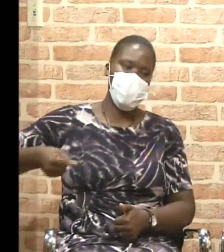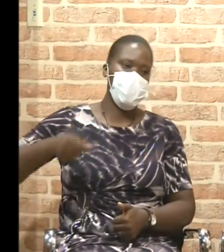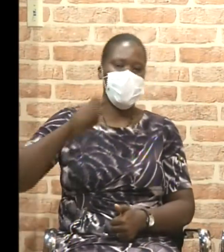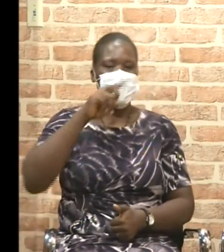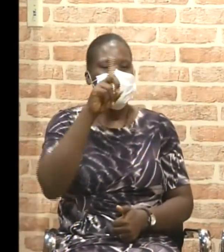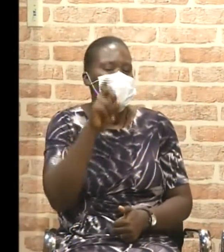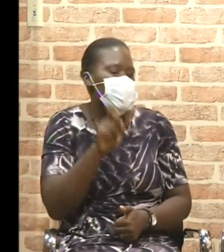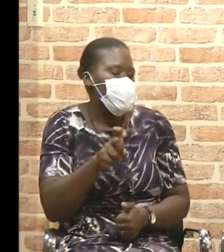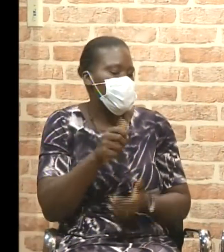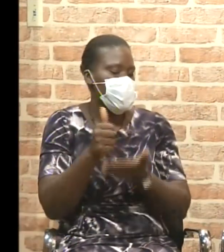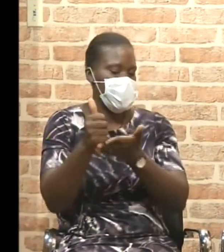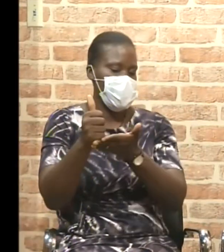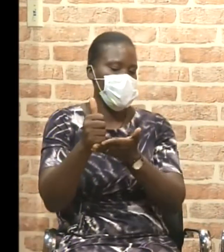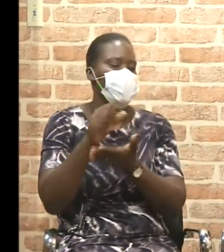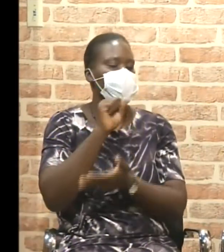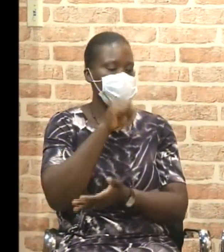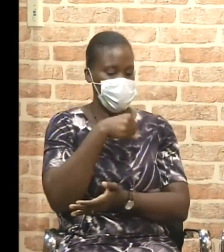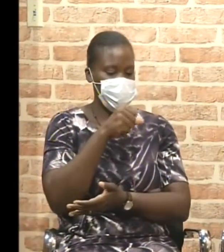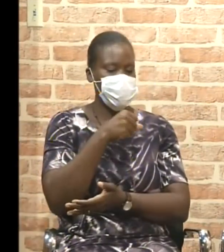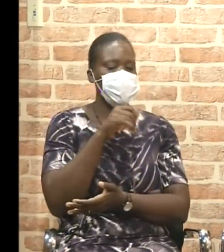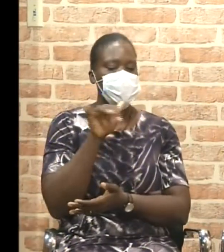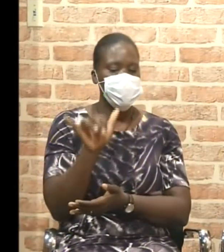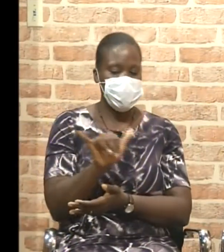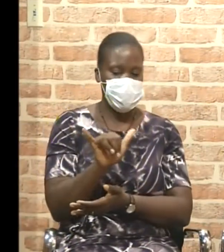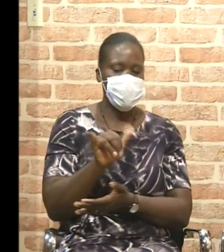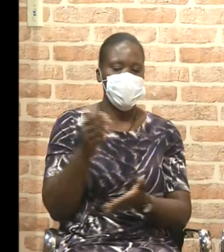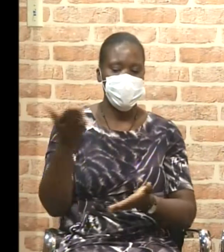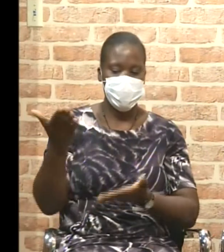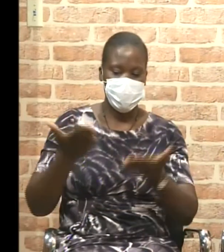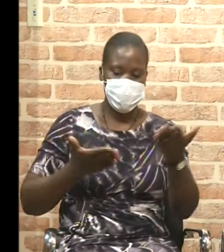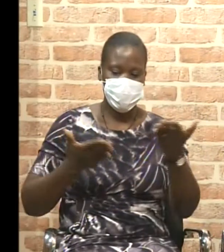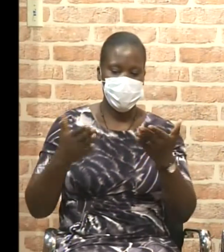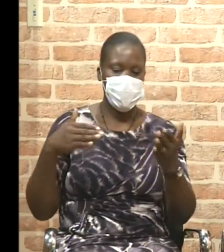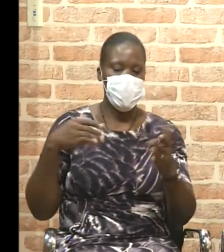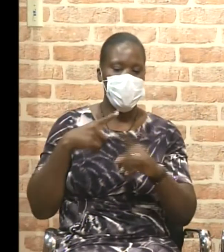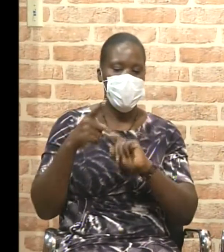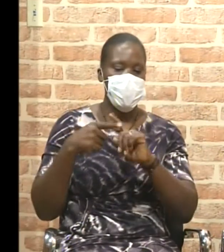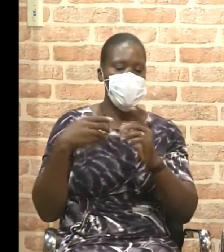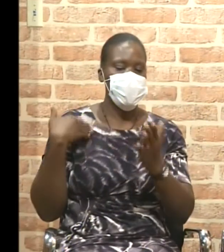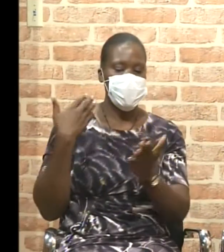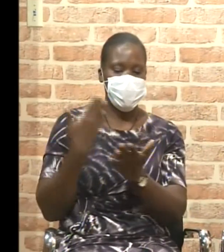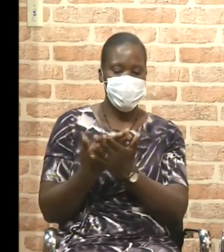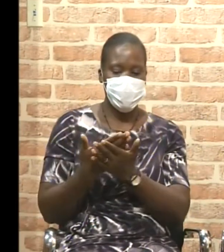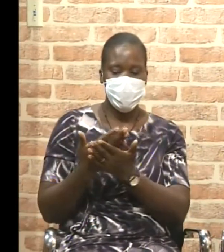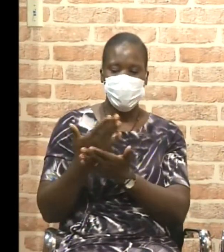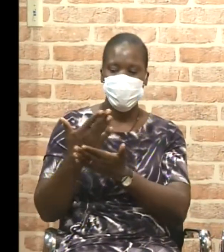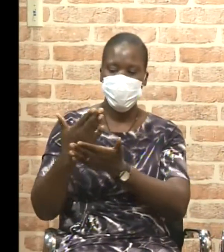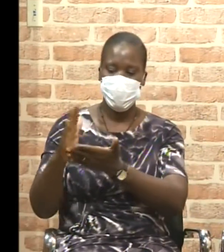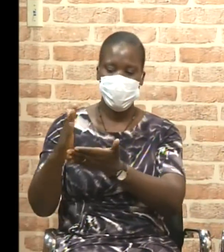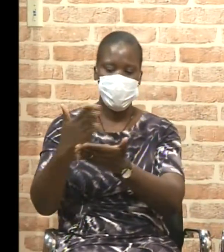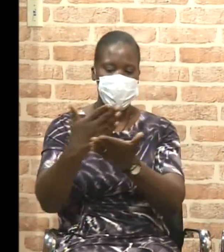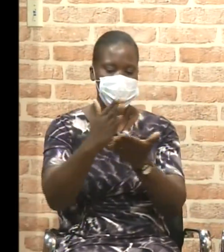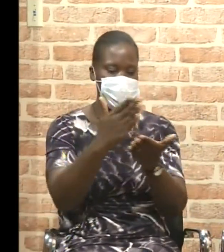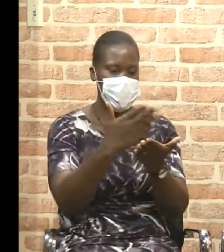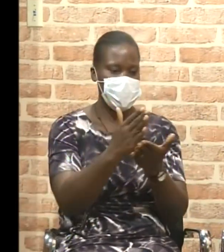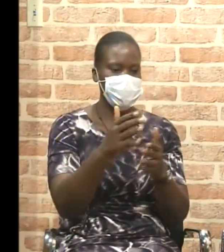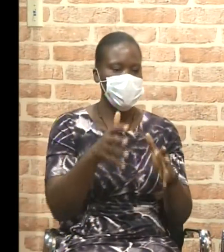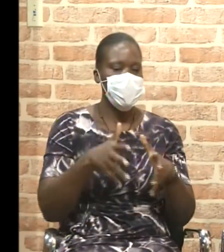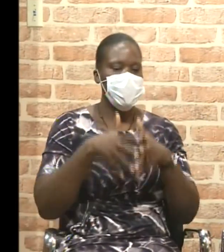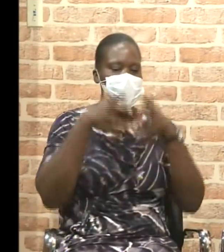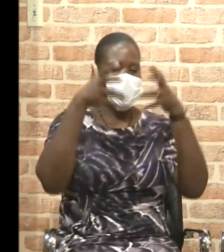tout? Non? Oui, c'est le même service là. Et pendant nous arriver à tout, justement, nous distribuer un pile matériel avec